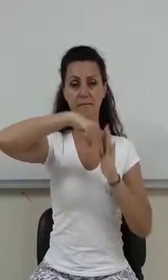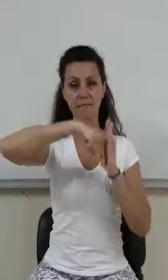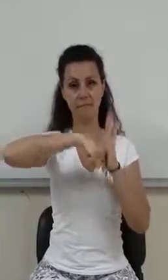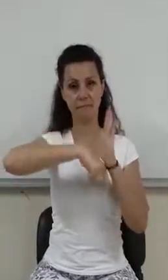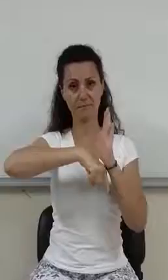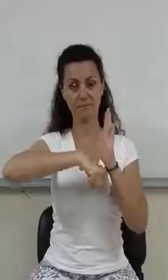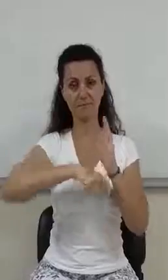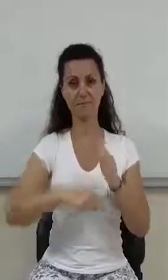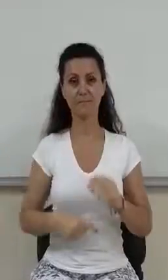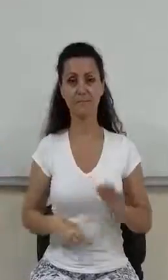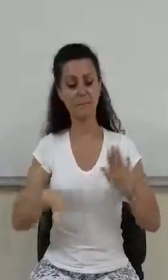program,